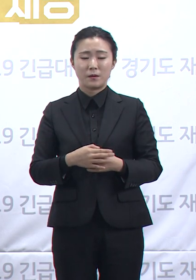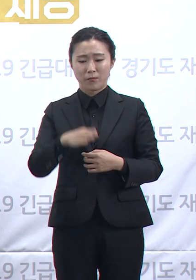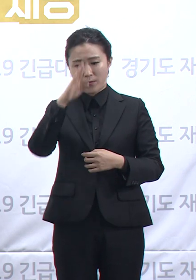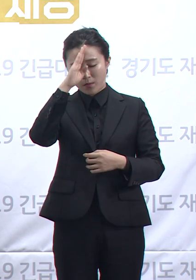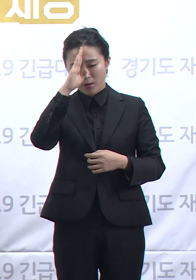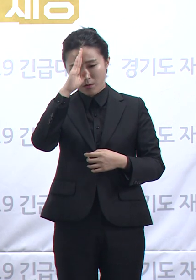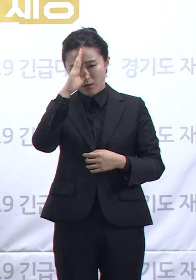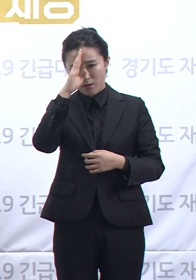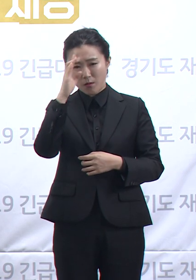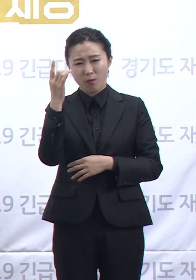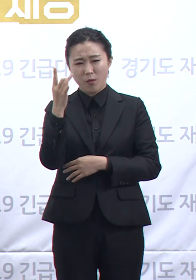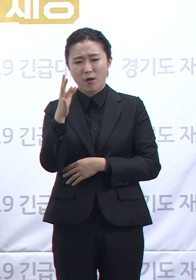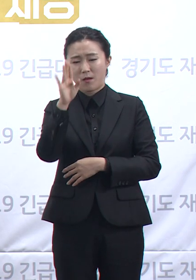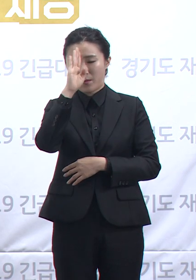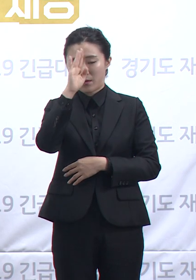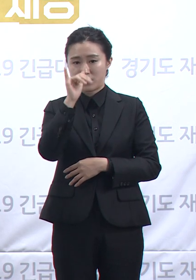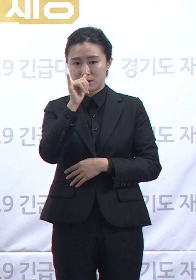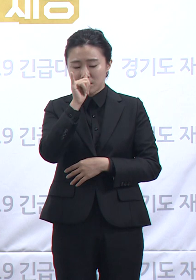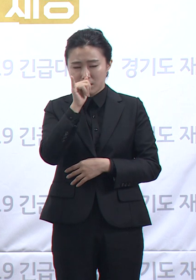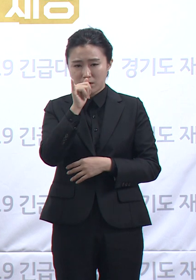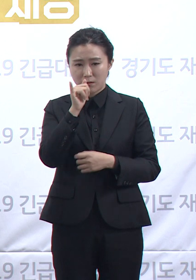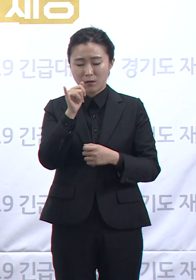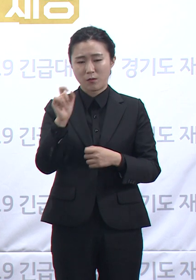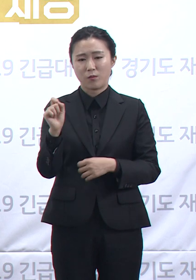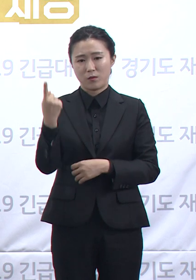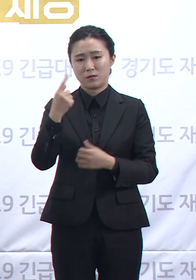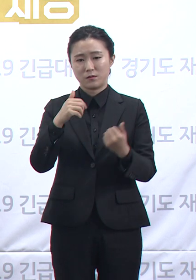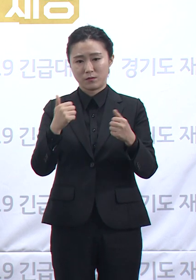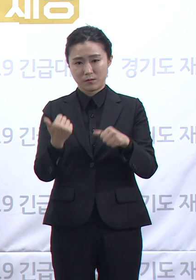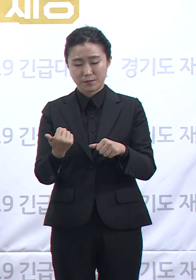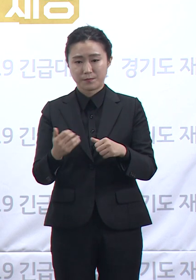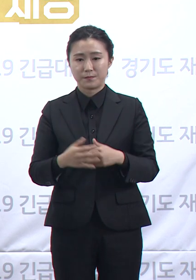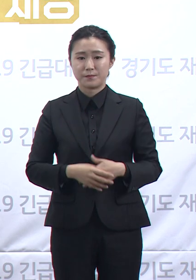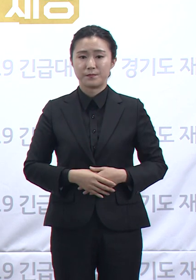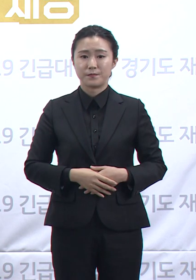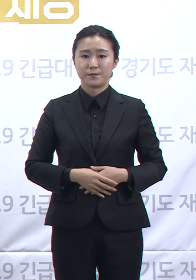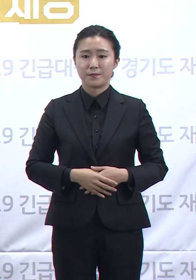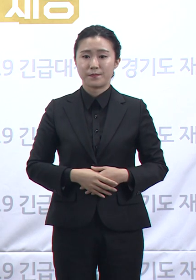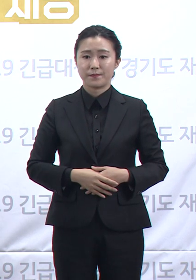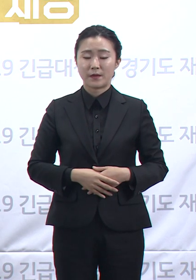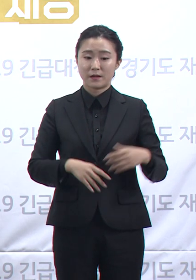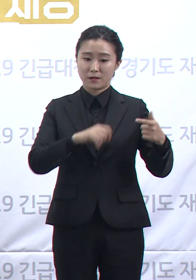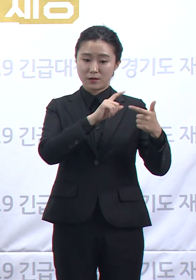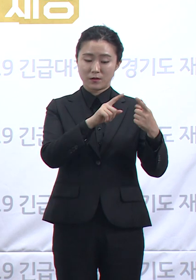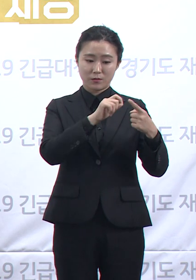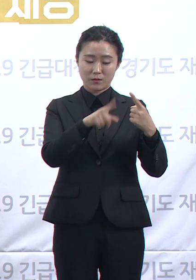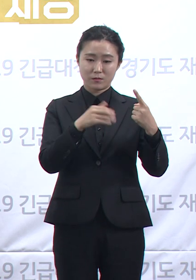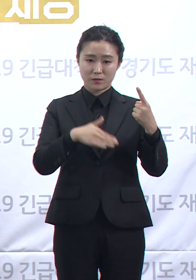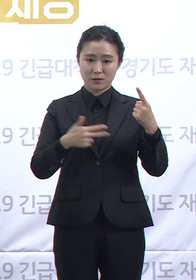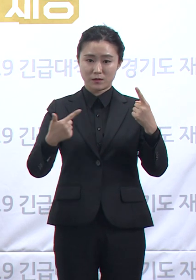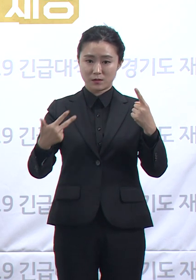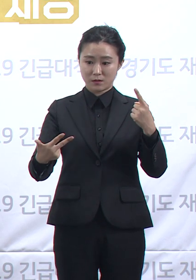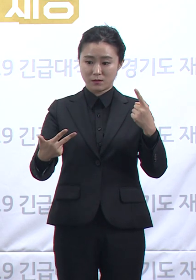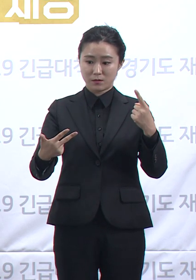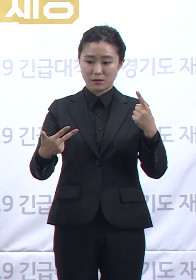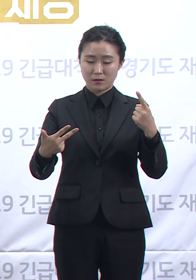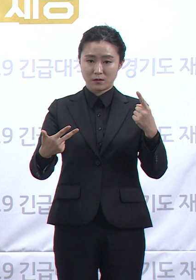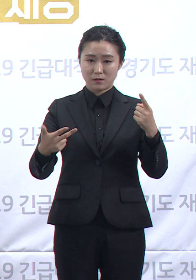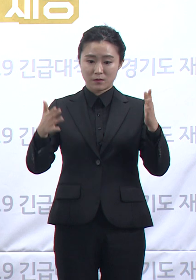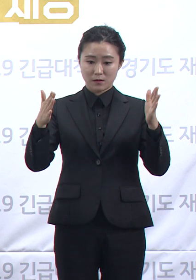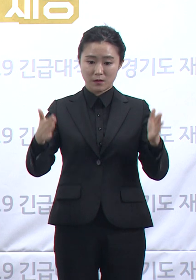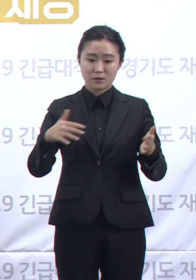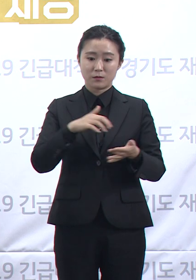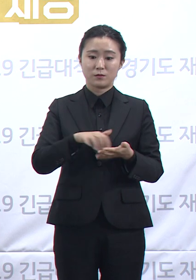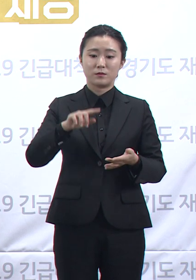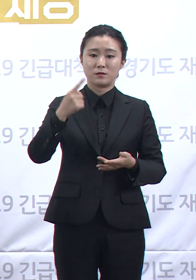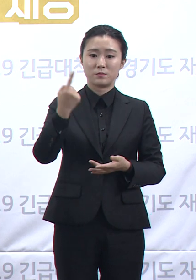유행이 폭증했던 8월 이후를 비교적 순조롭게 버텨내었습니다. 1월에서 7월 동안 발생한 확진자